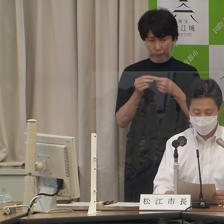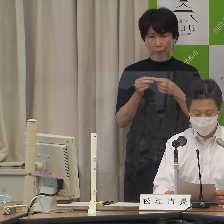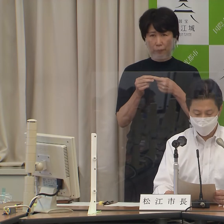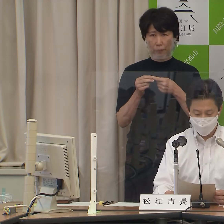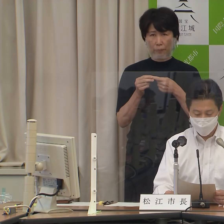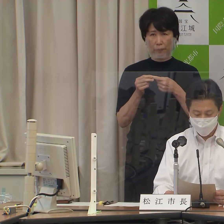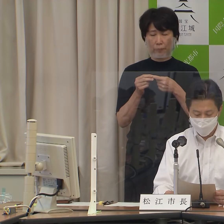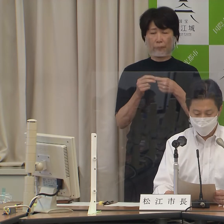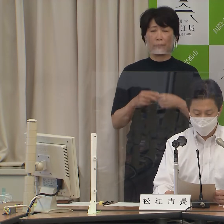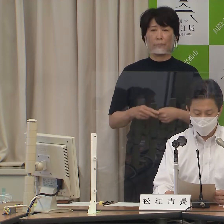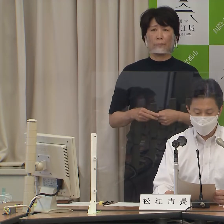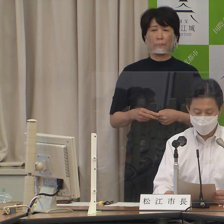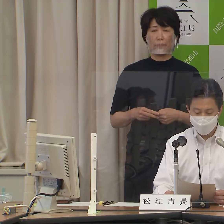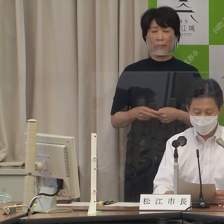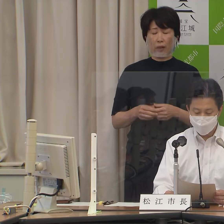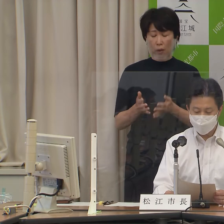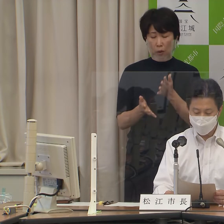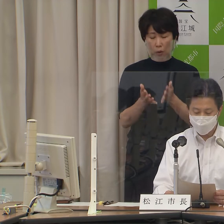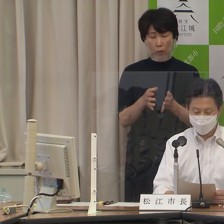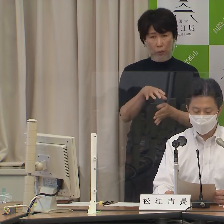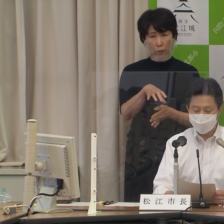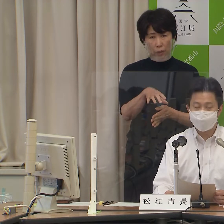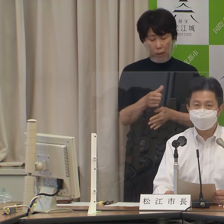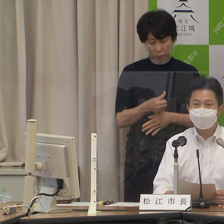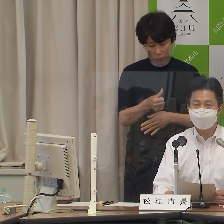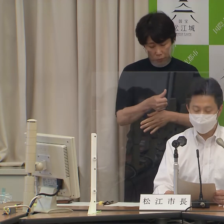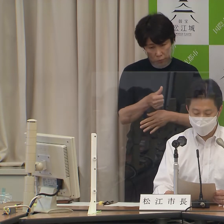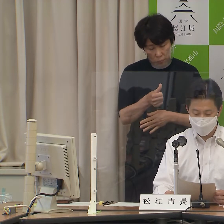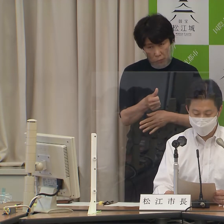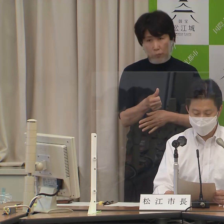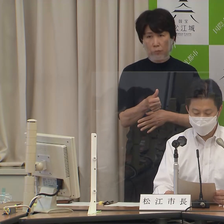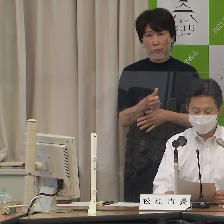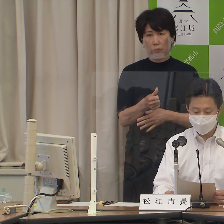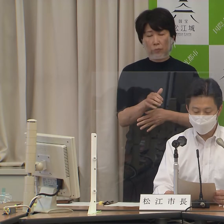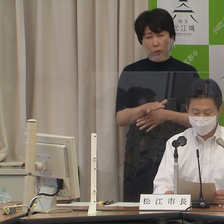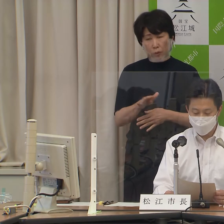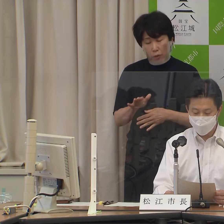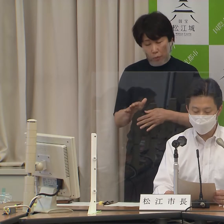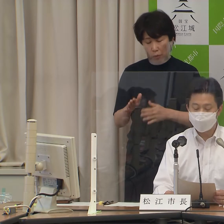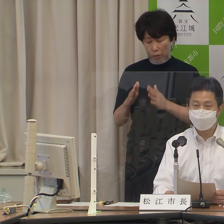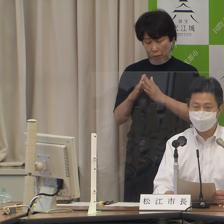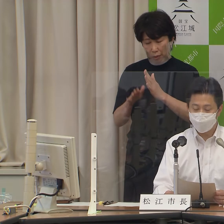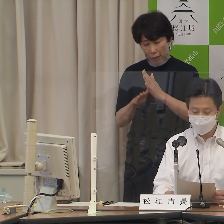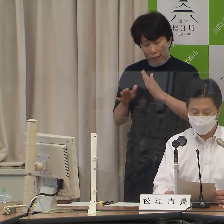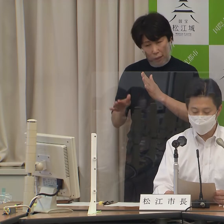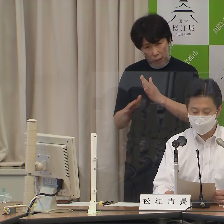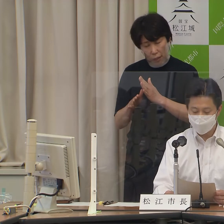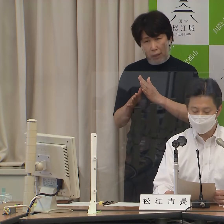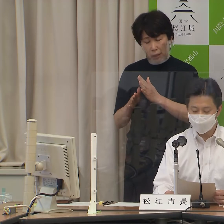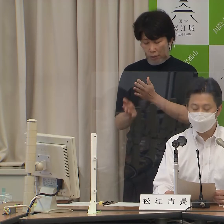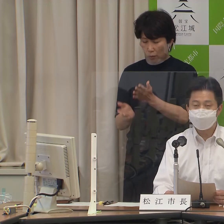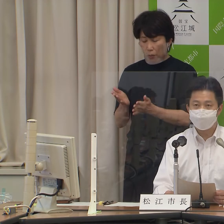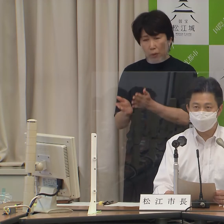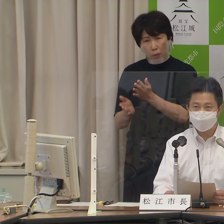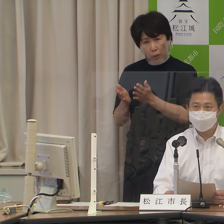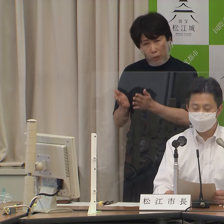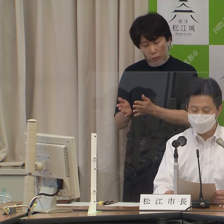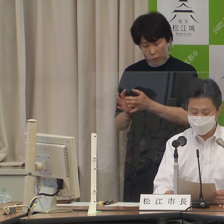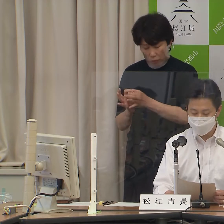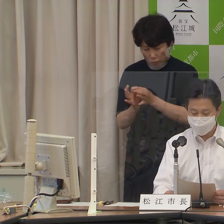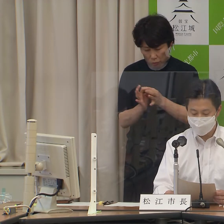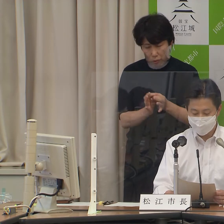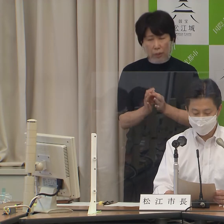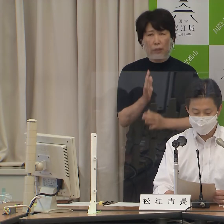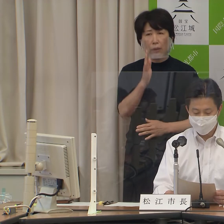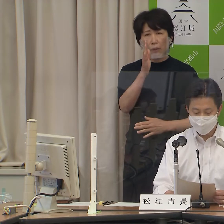は、保育園に通うお子様について、家庭での保育へのご協力の継続につい